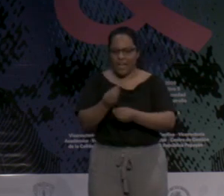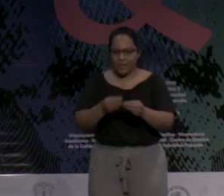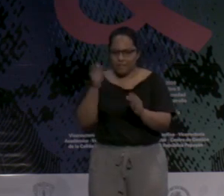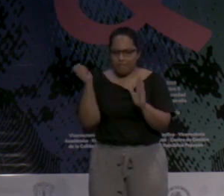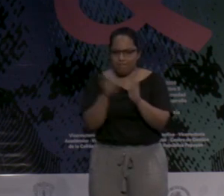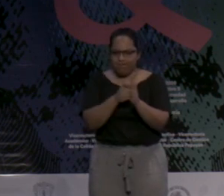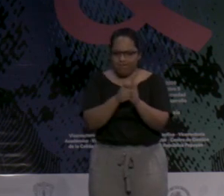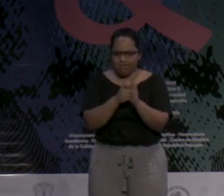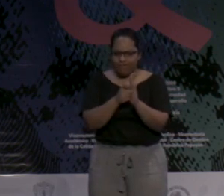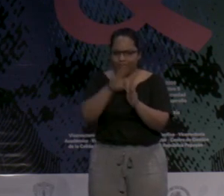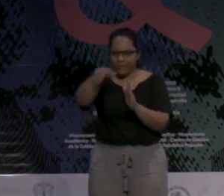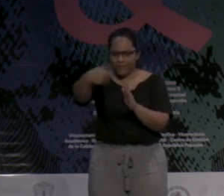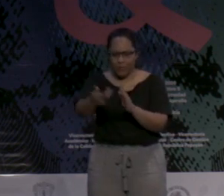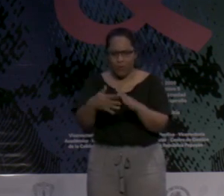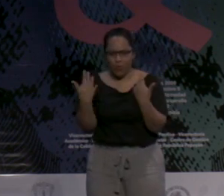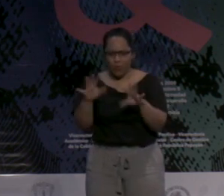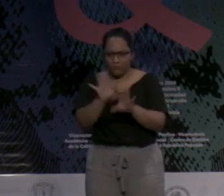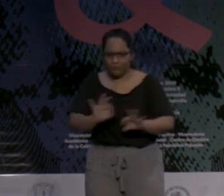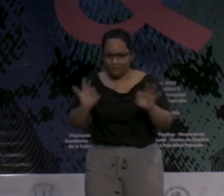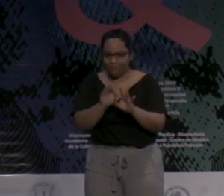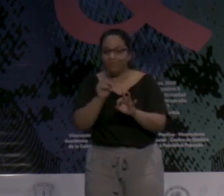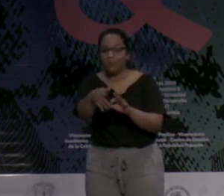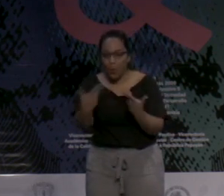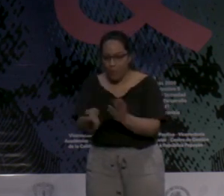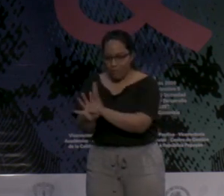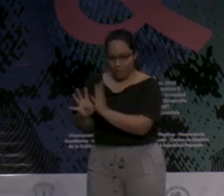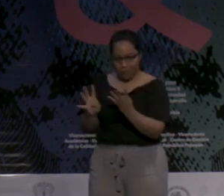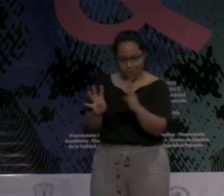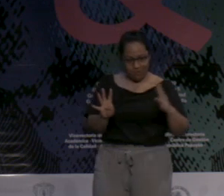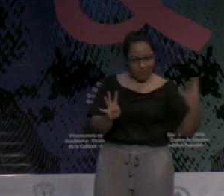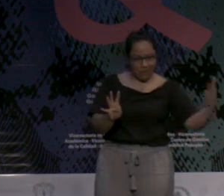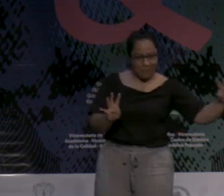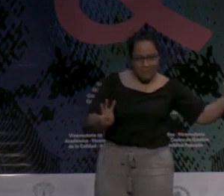Y básicamente en ese relato están los vendedores